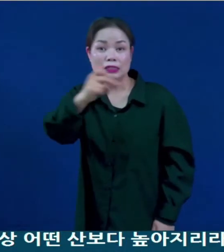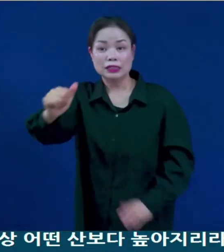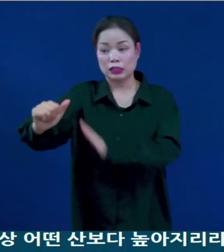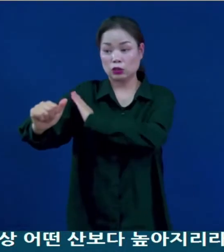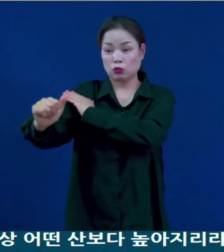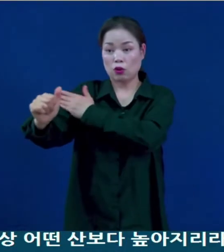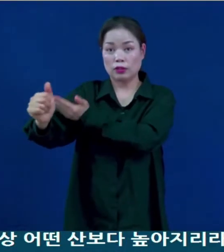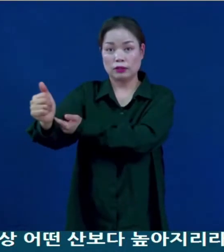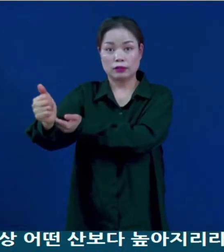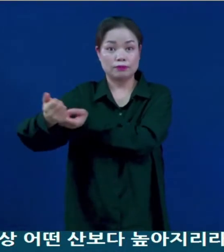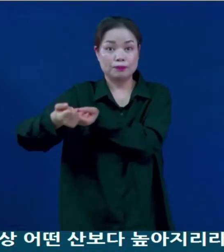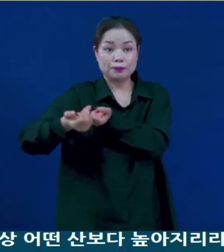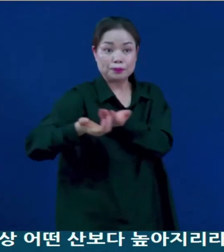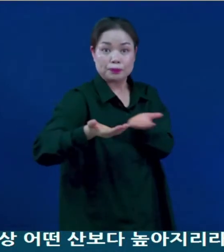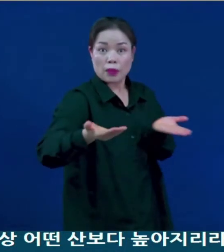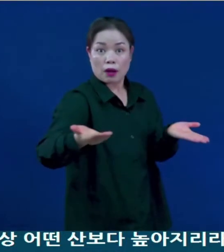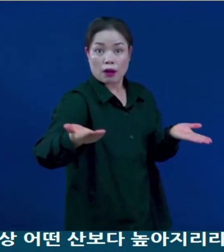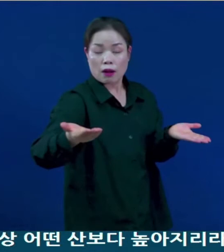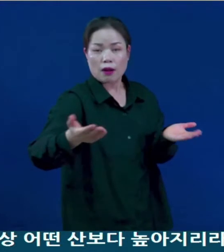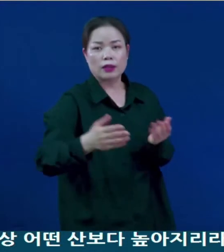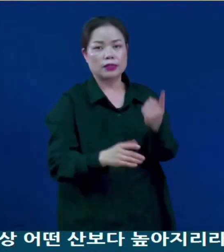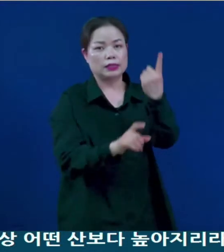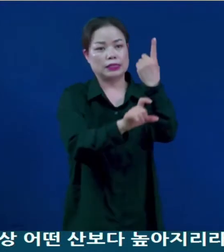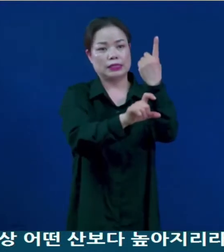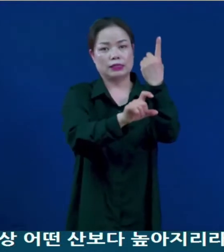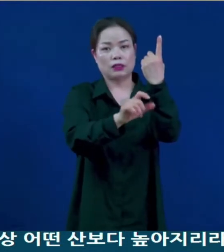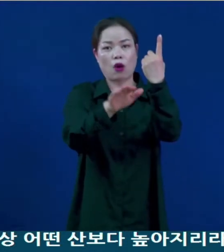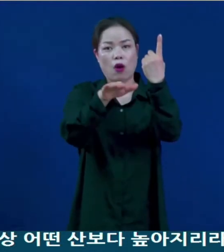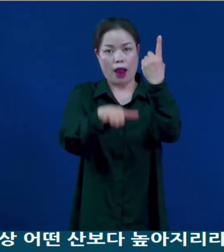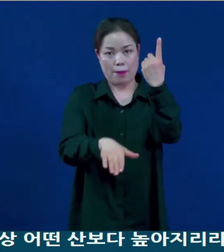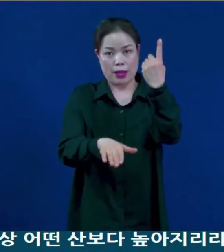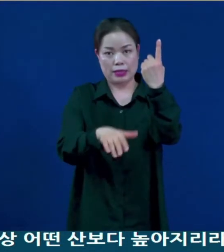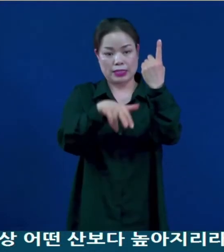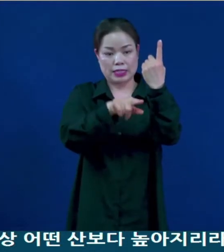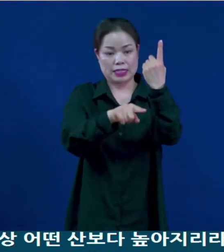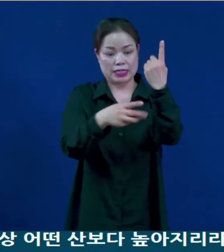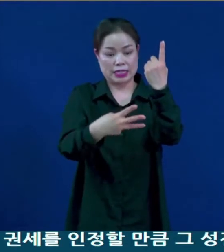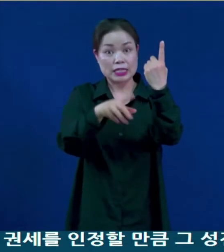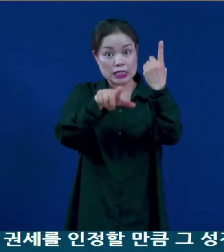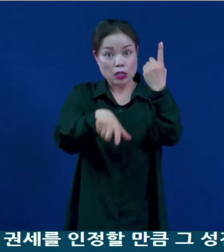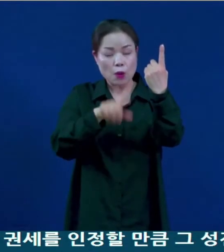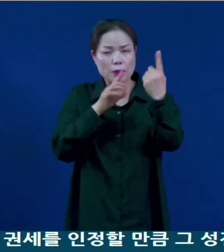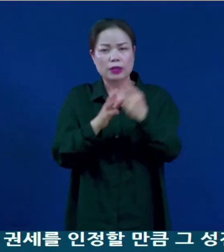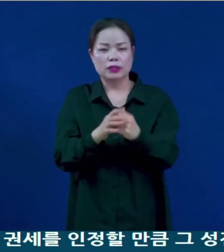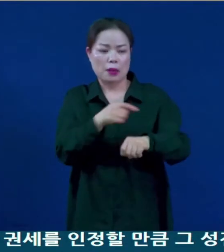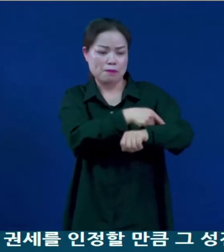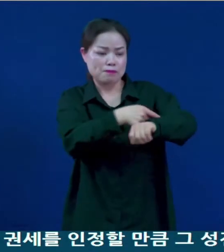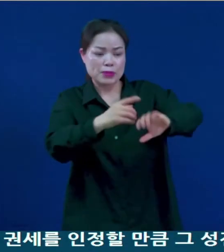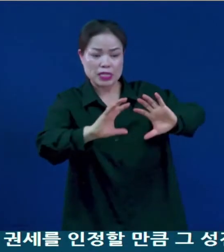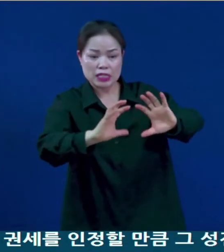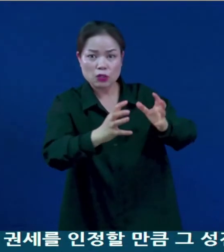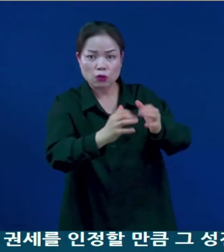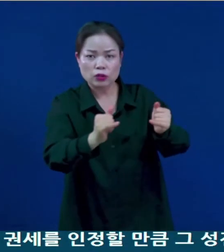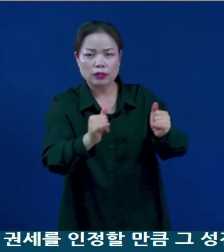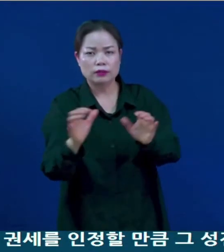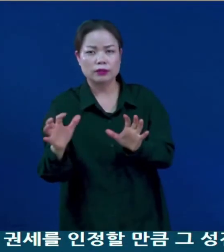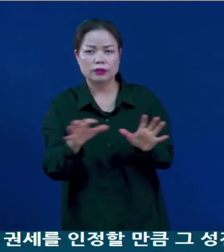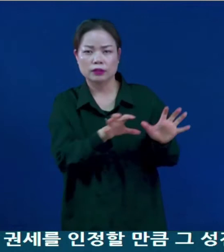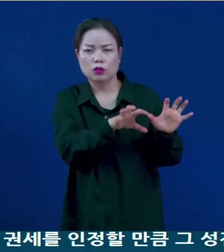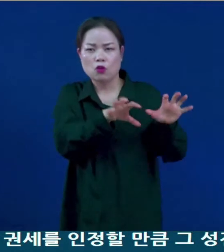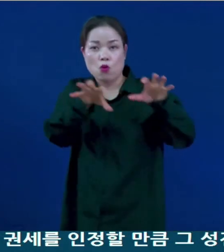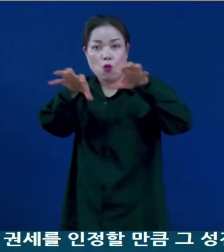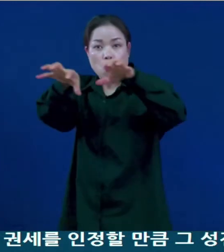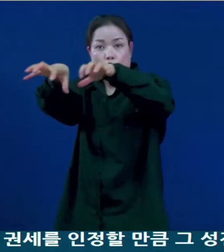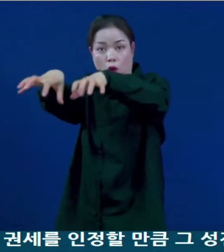권세를 떨치게 되느냐? 1절 하반절이 이렇게 말씀해 줍니다. 민족들이 그리로